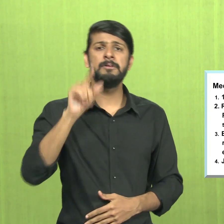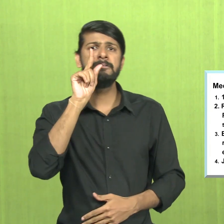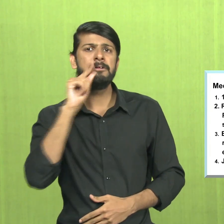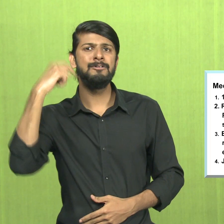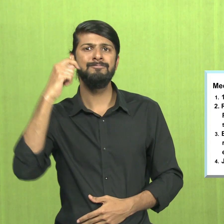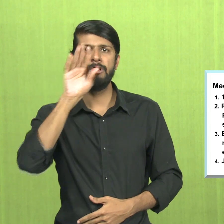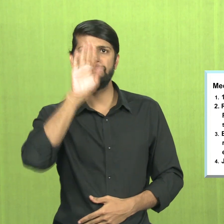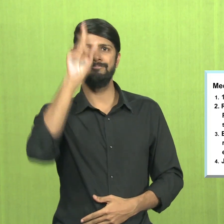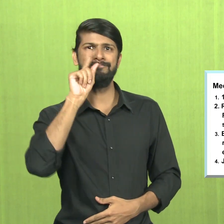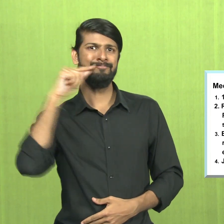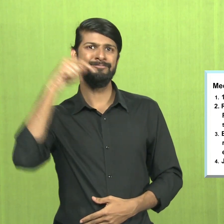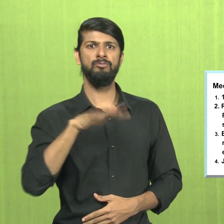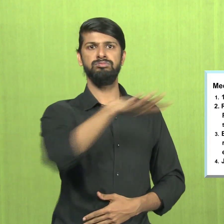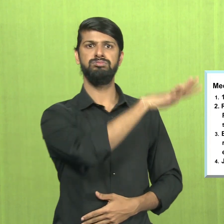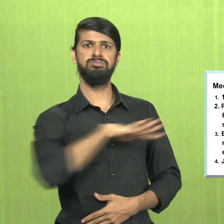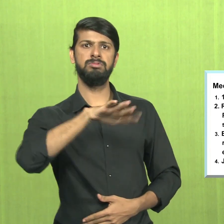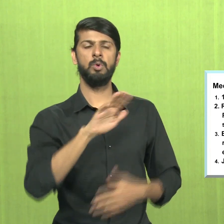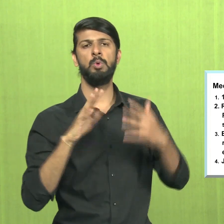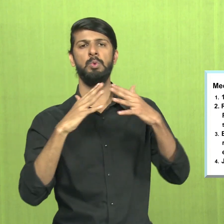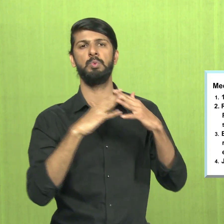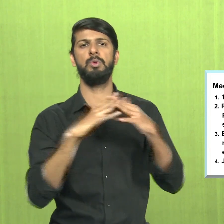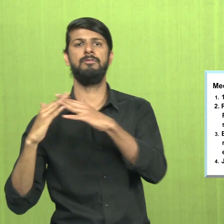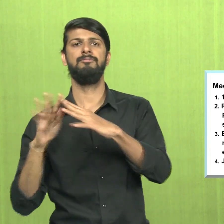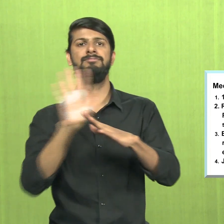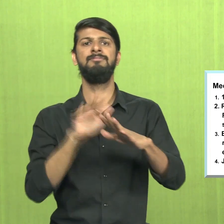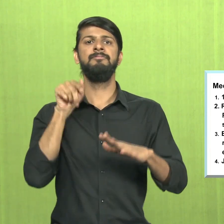में इनवेस्ट वध राजपूत ए